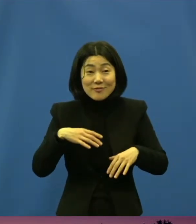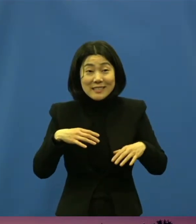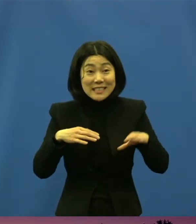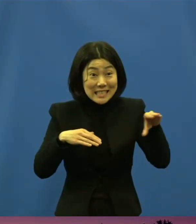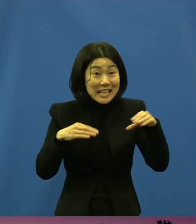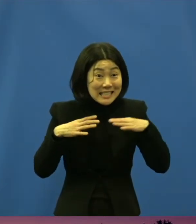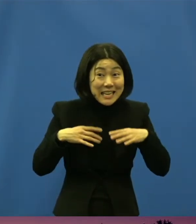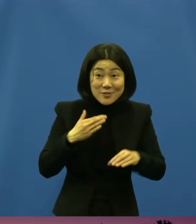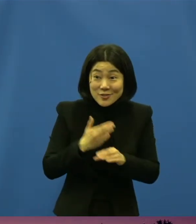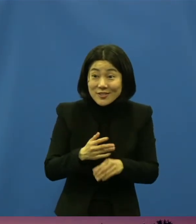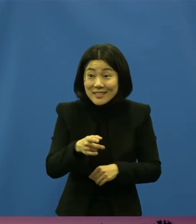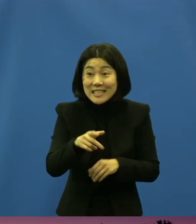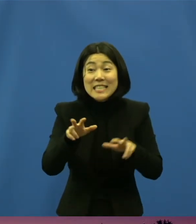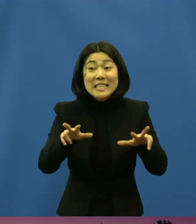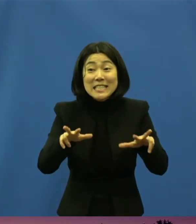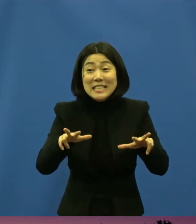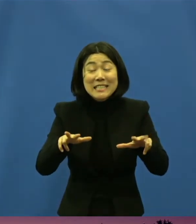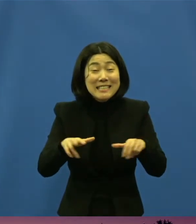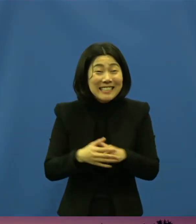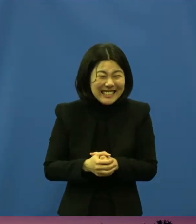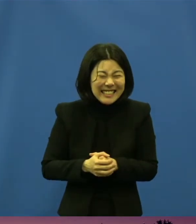여러분, 자랑하고 있는 게 뭐죠?